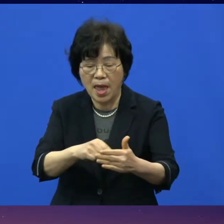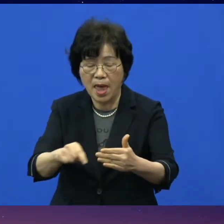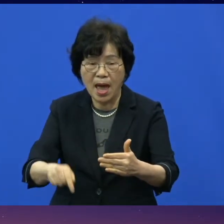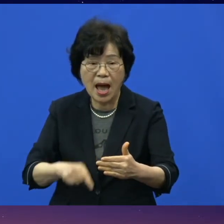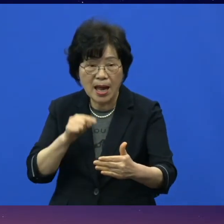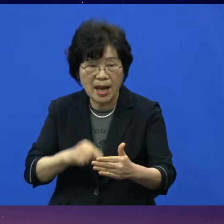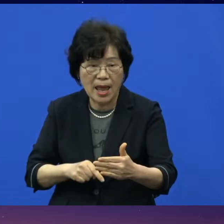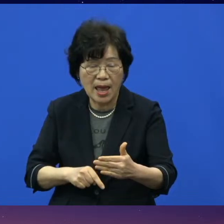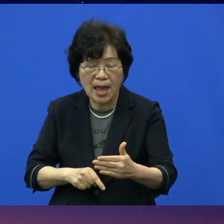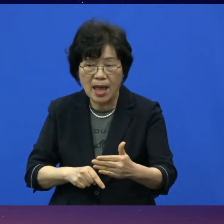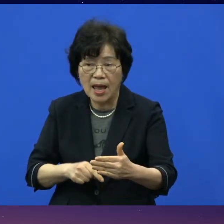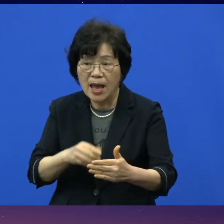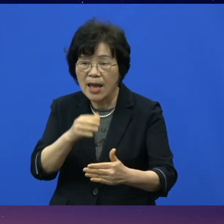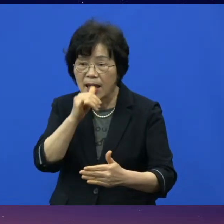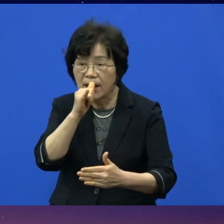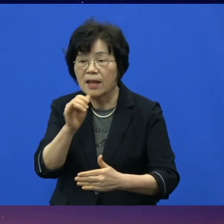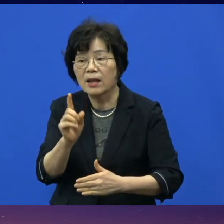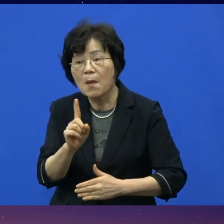담고 있느냐의 싸움이에요.